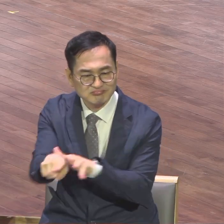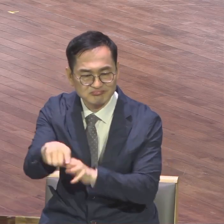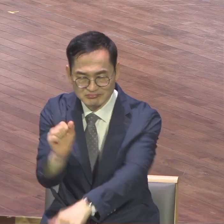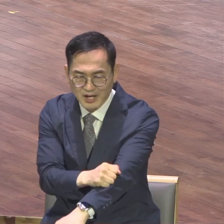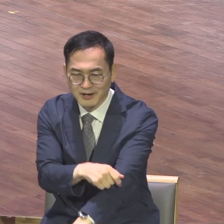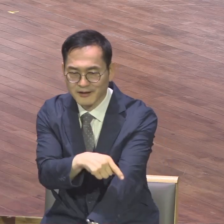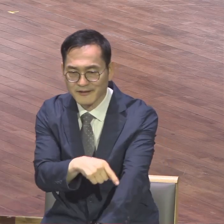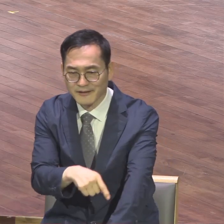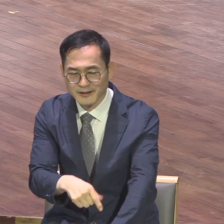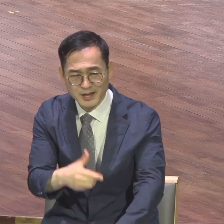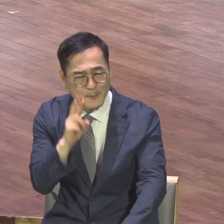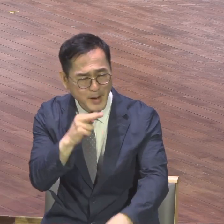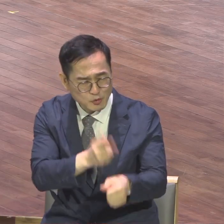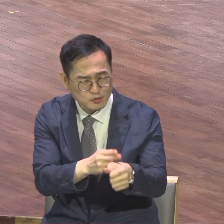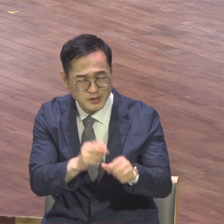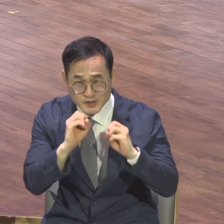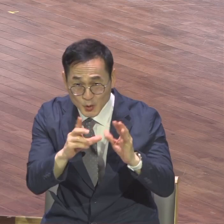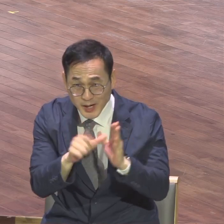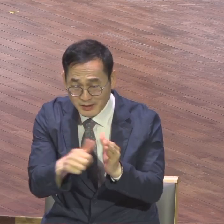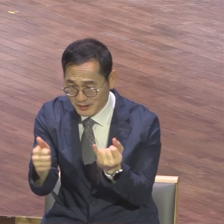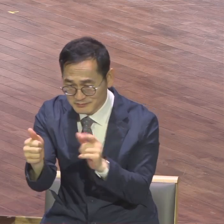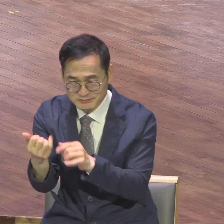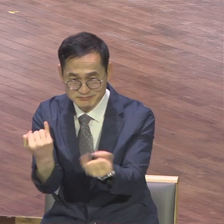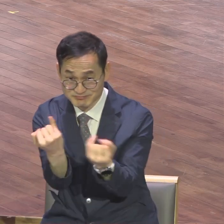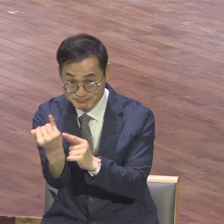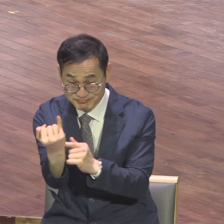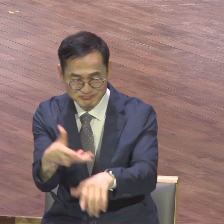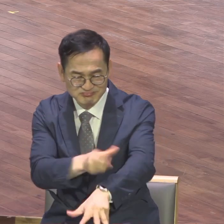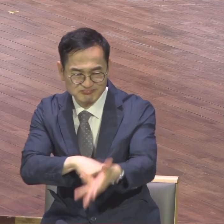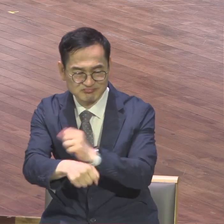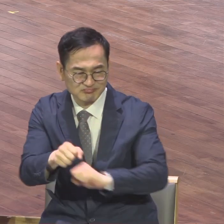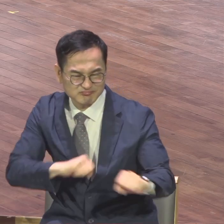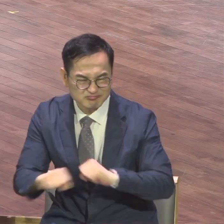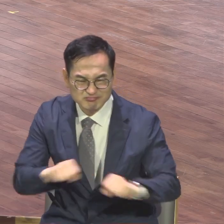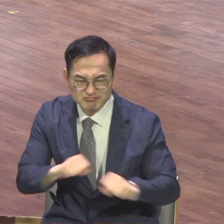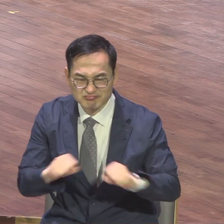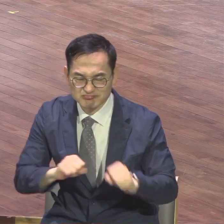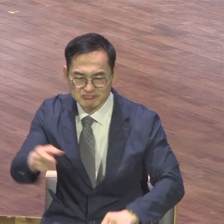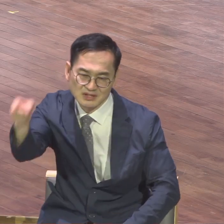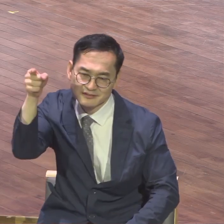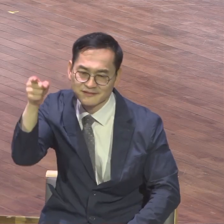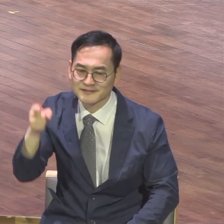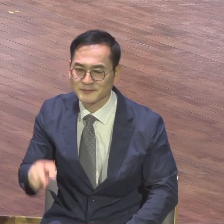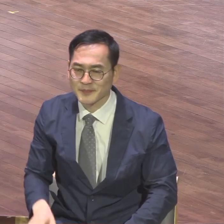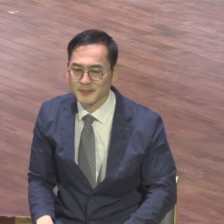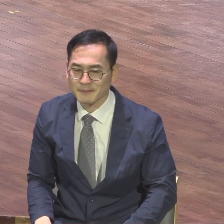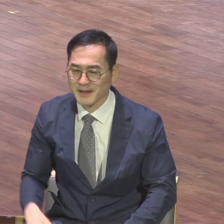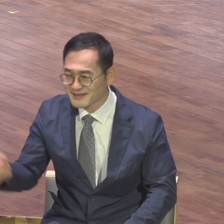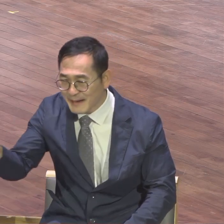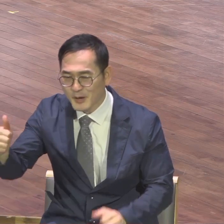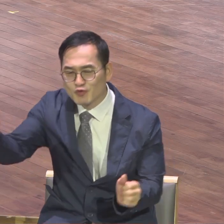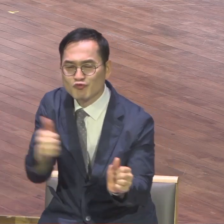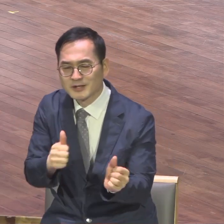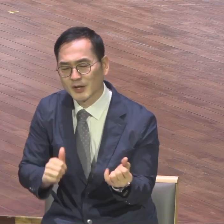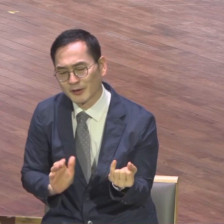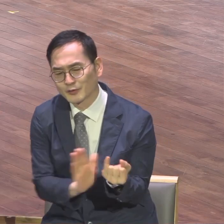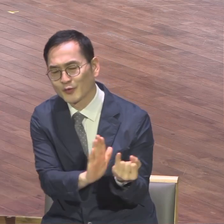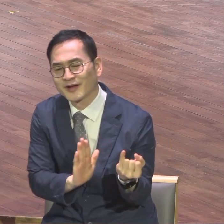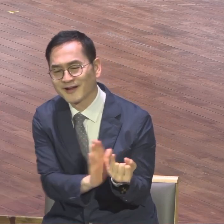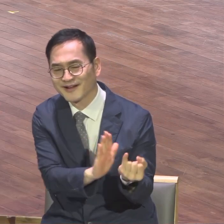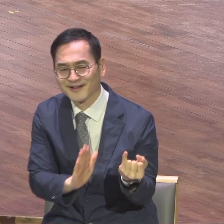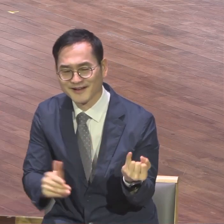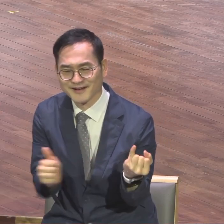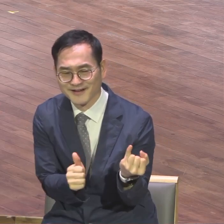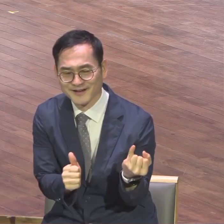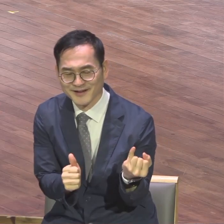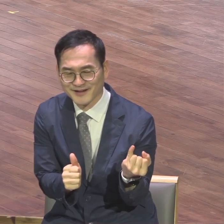바울이 선교하는데 이 부인이 막 열정으로 앞서서 도우고 남편을 좀 뒤에서 도와주는